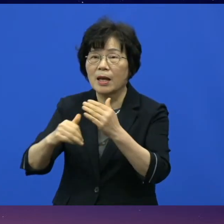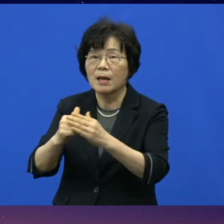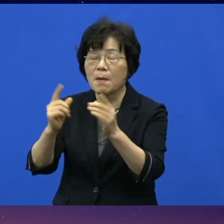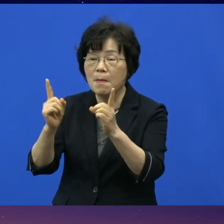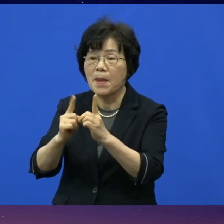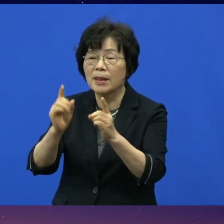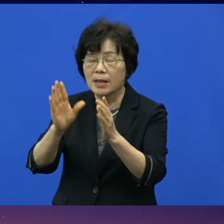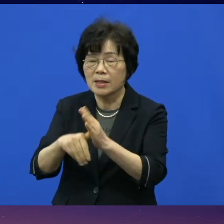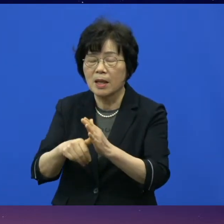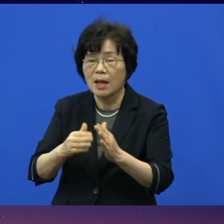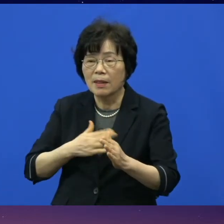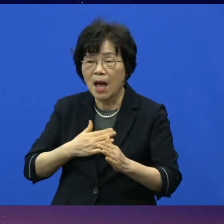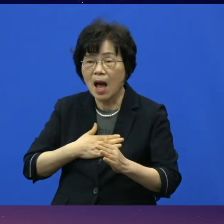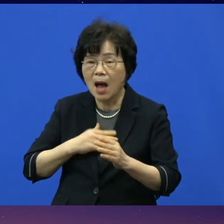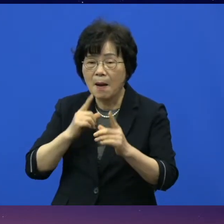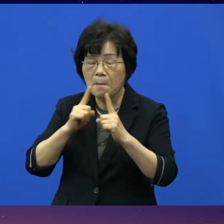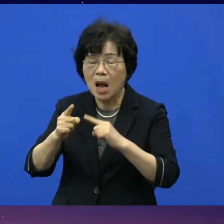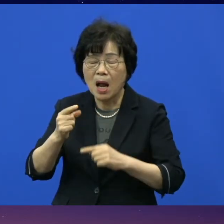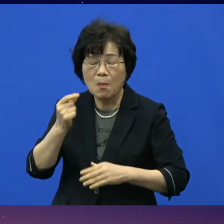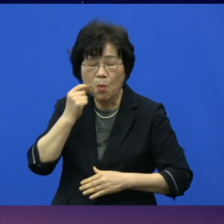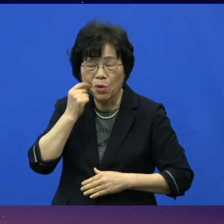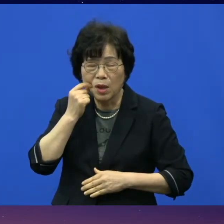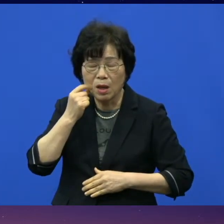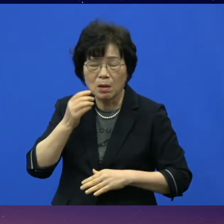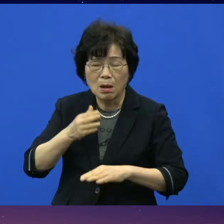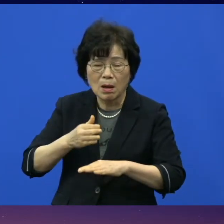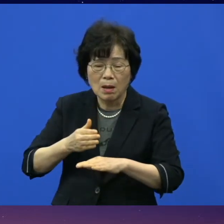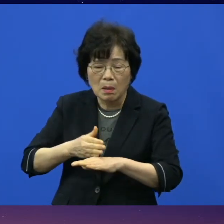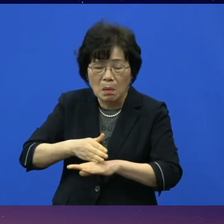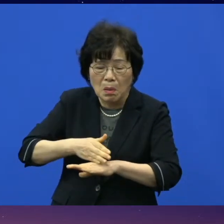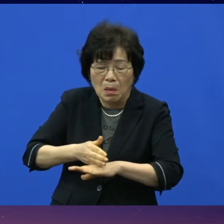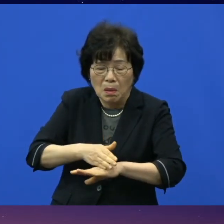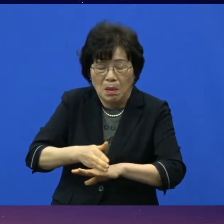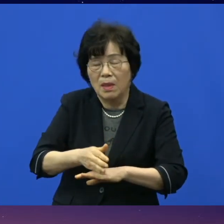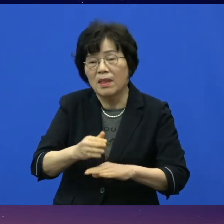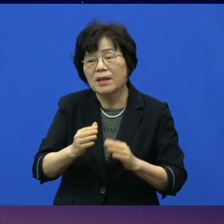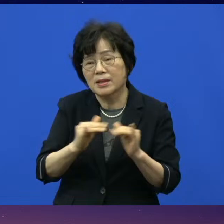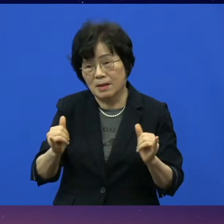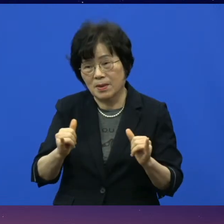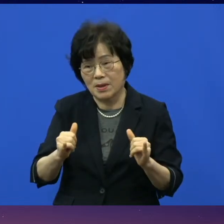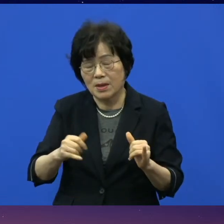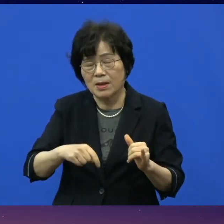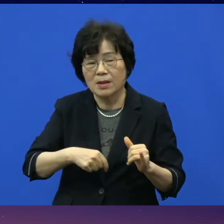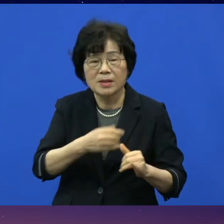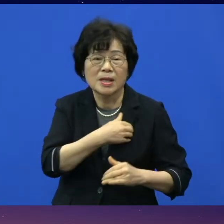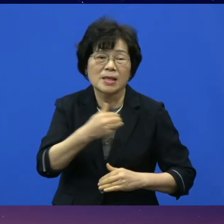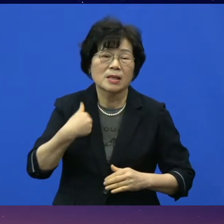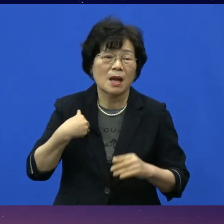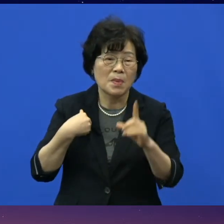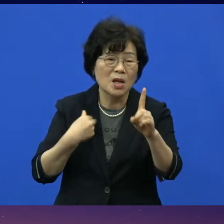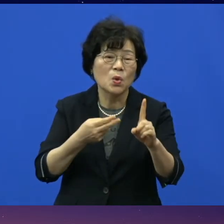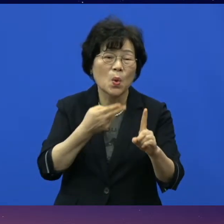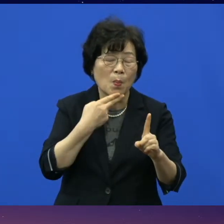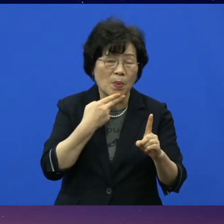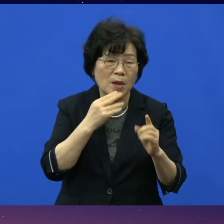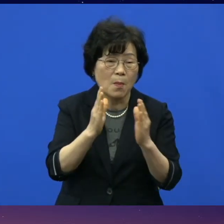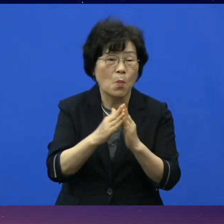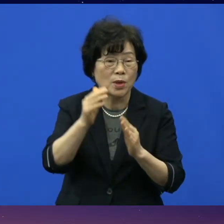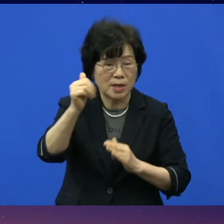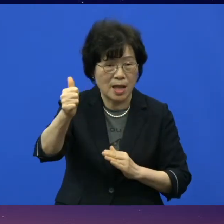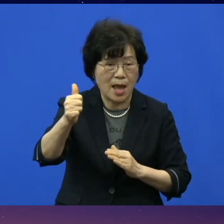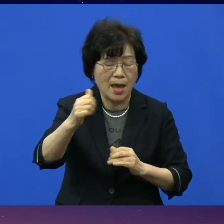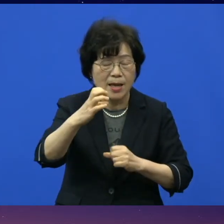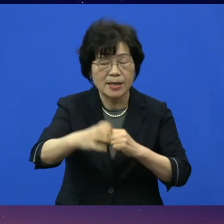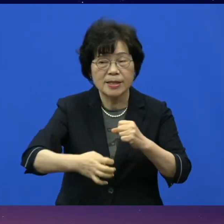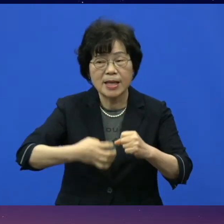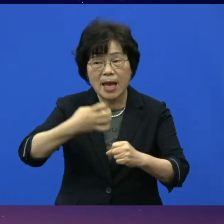혀가 둔해서 말도 못합니다 이래요. 버벅거리고 그래요. 자신감 하나도 없어요. 그러니까 40년